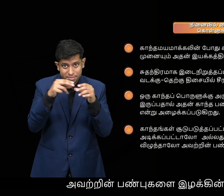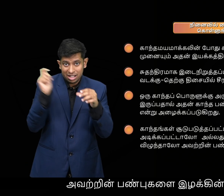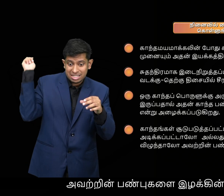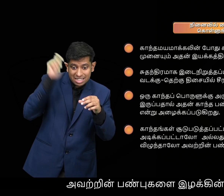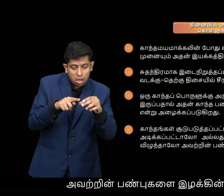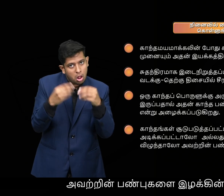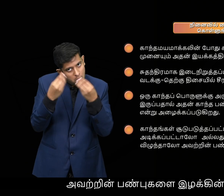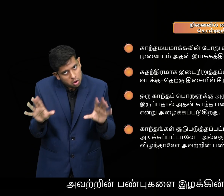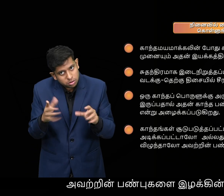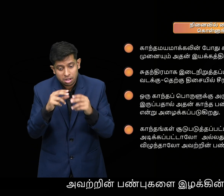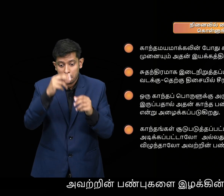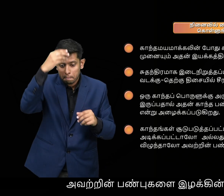அவற்றின் பண்புகளை இழக்கின்றன.